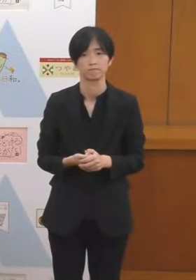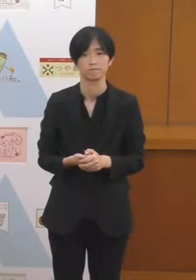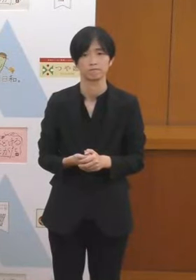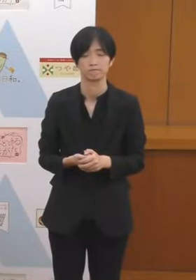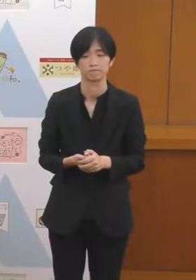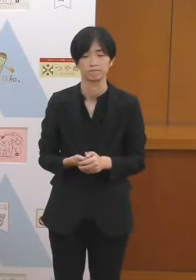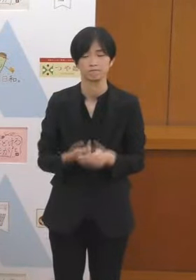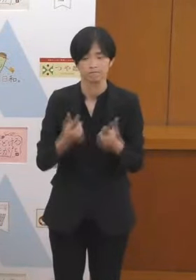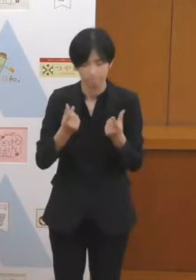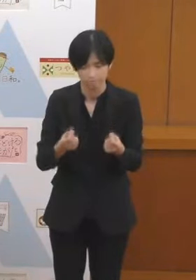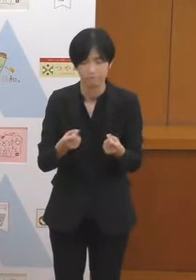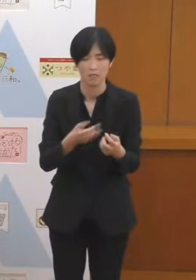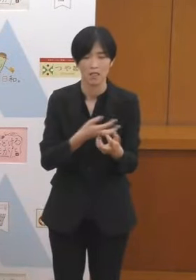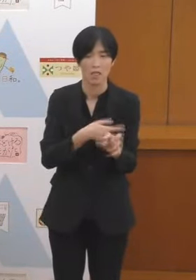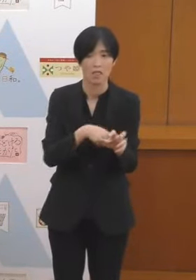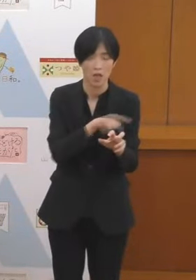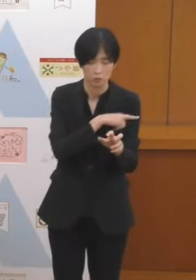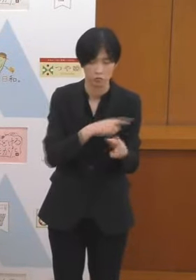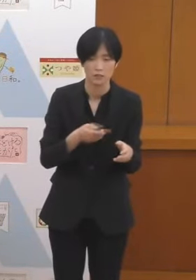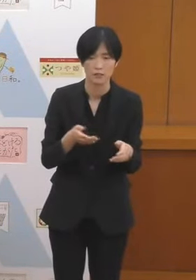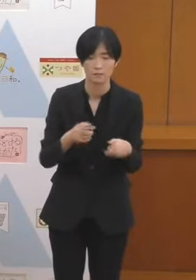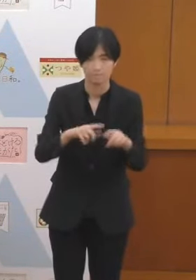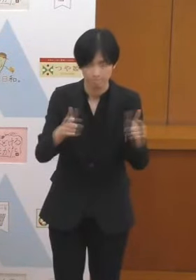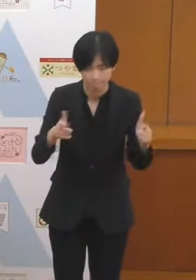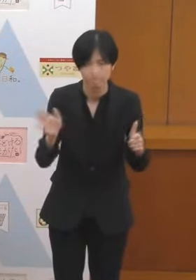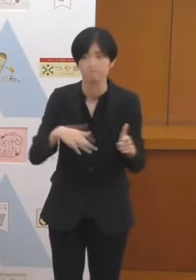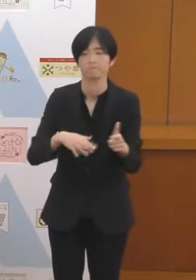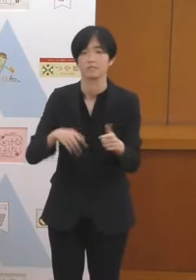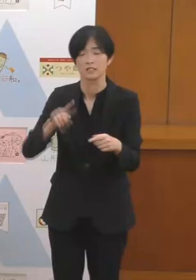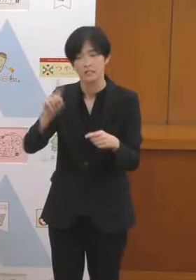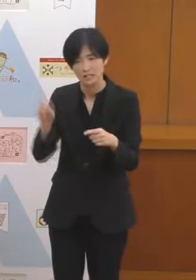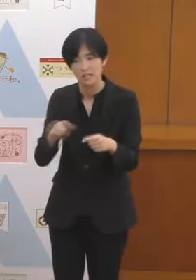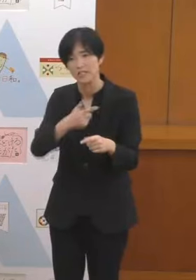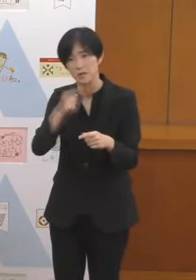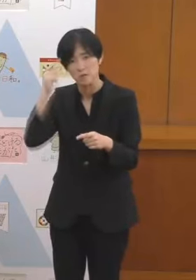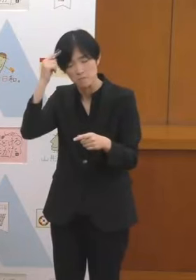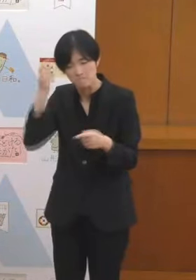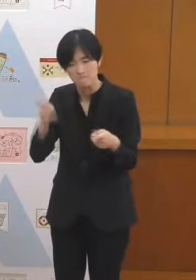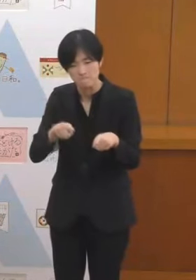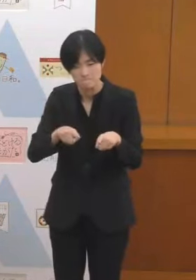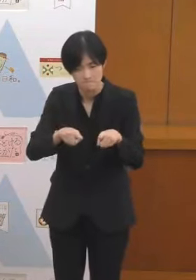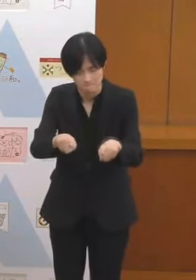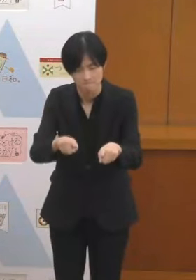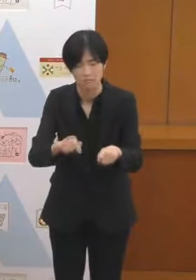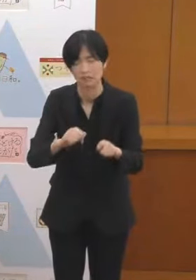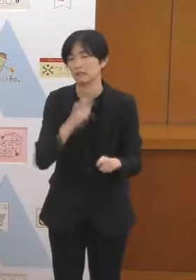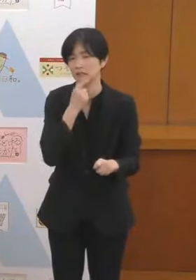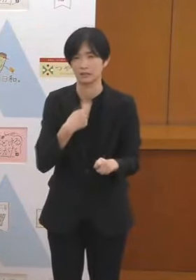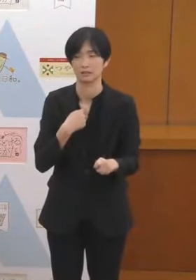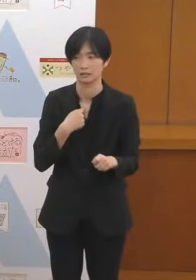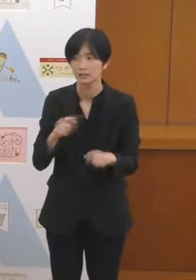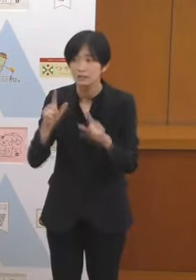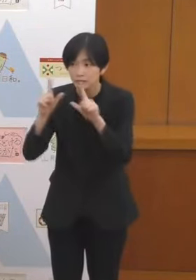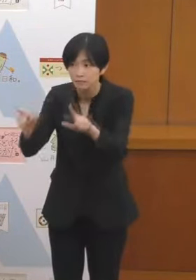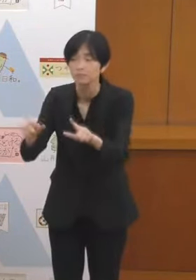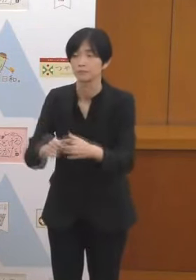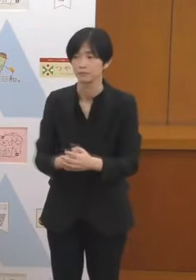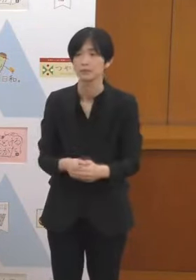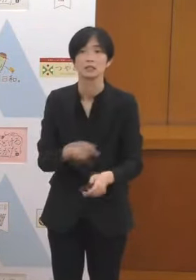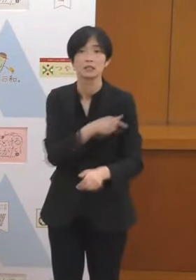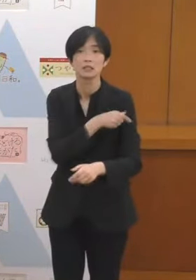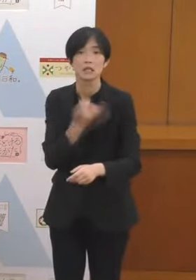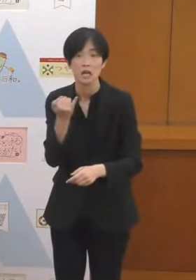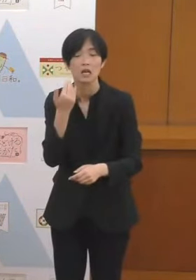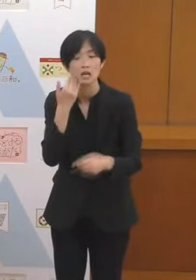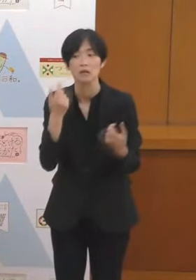え両立できるようにしていきたいという風に思っていますえっとま先ほど知事